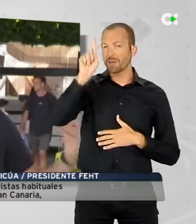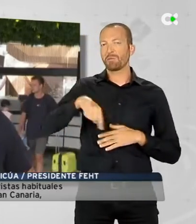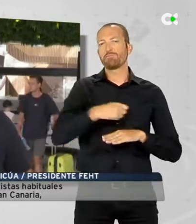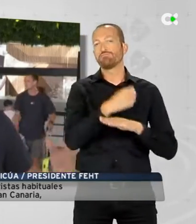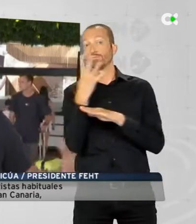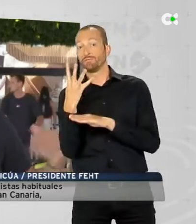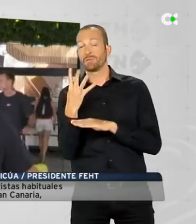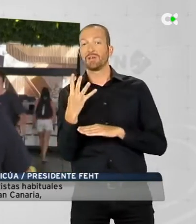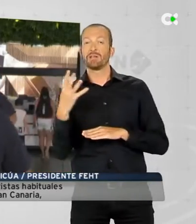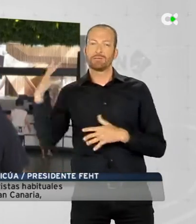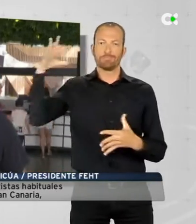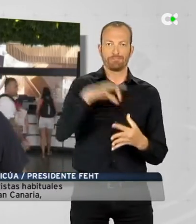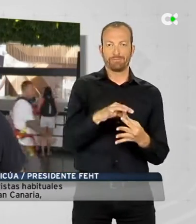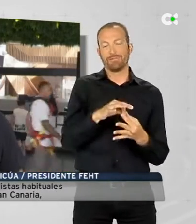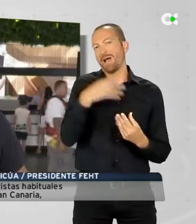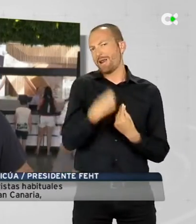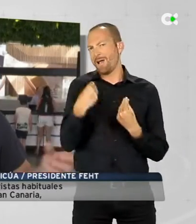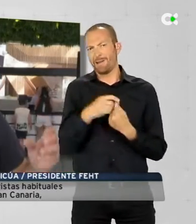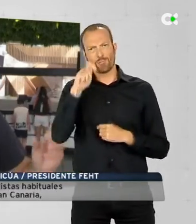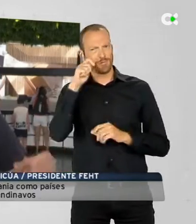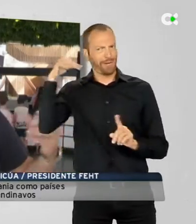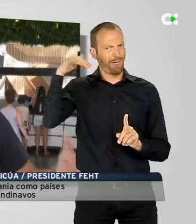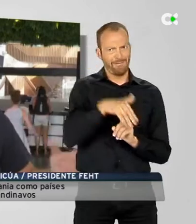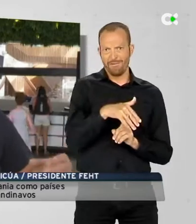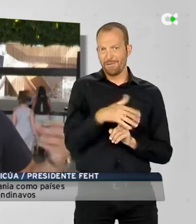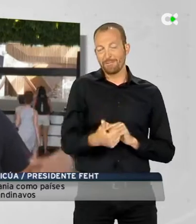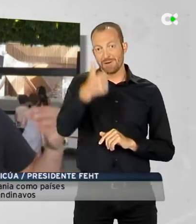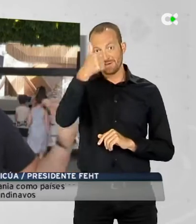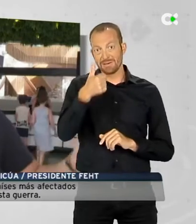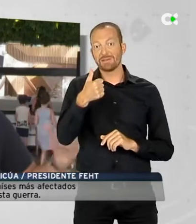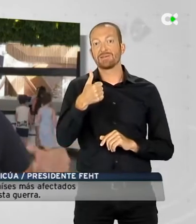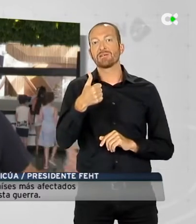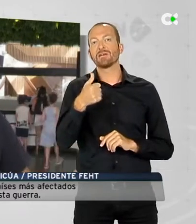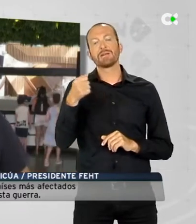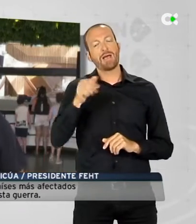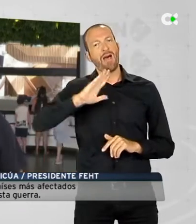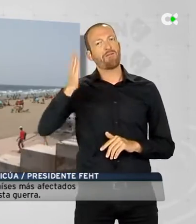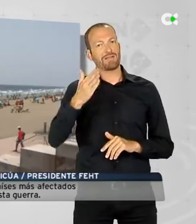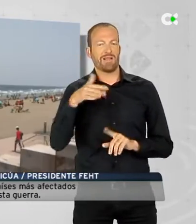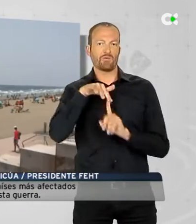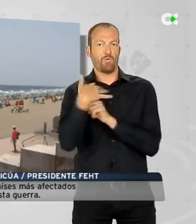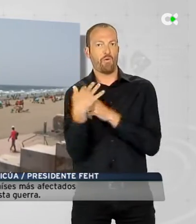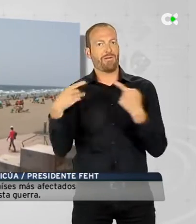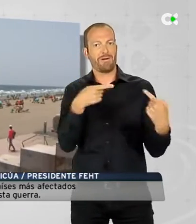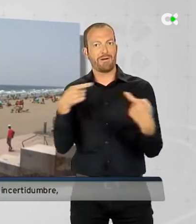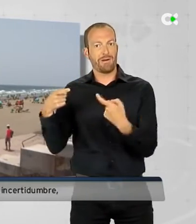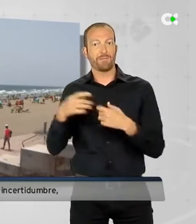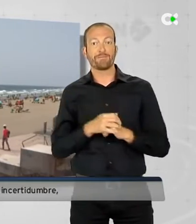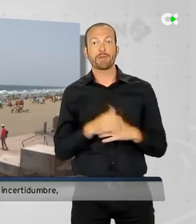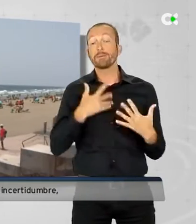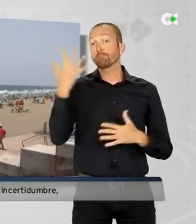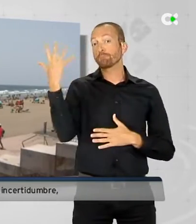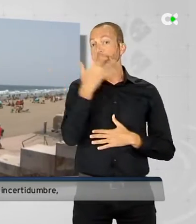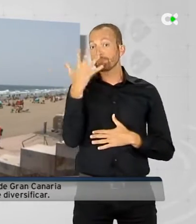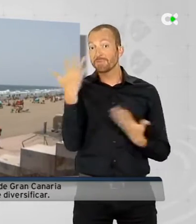turistas de Gran Canaria, habituales de Gran Canaria, son tanto Alemania como países escandinavos los países más afectados por esta guerra. Ante esta